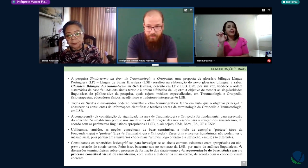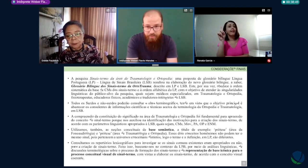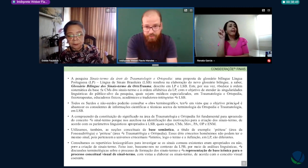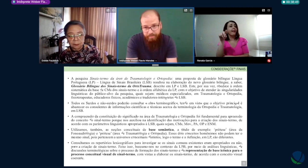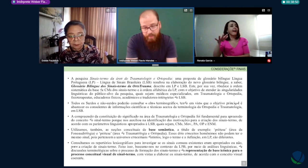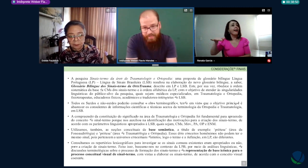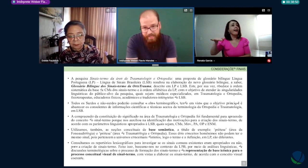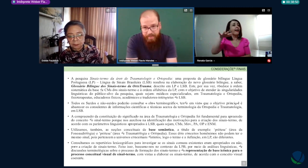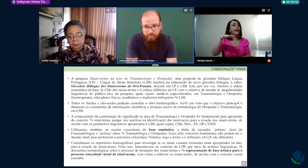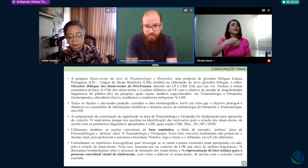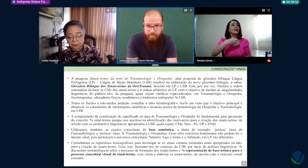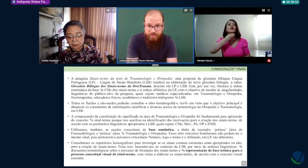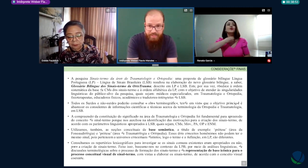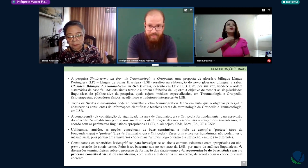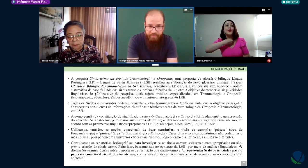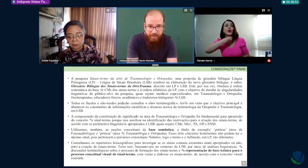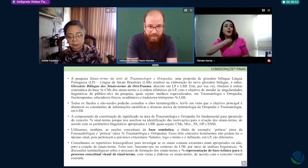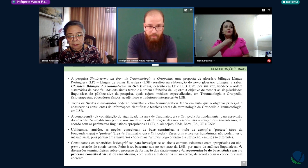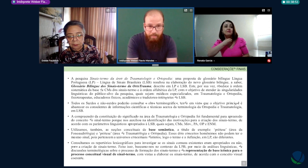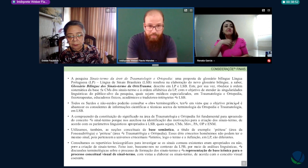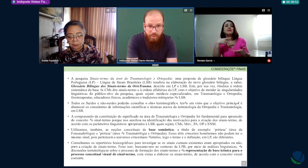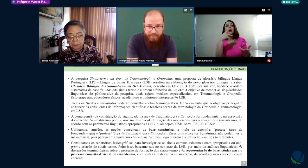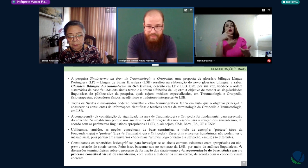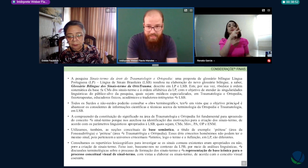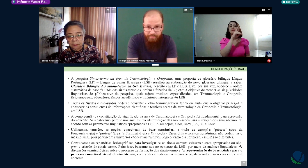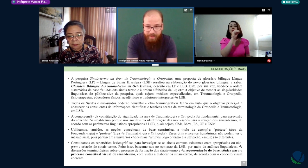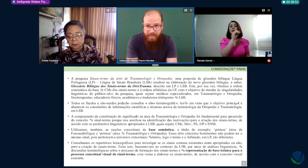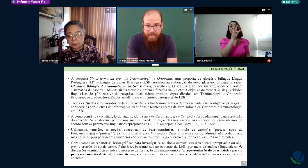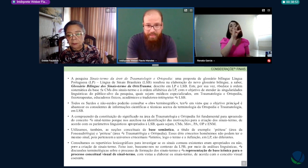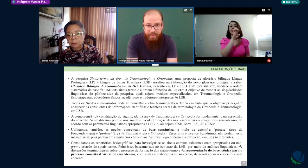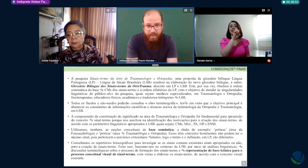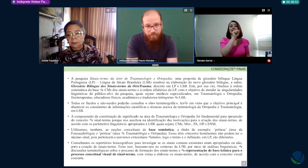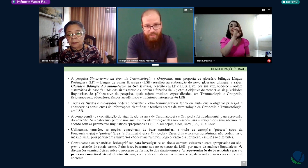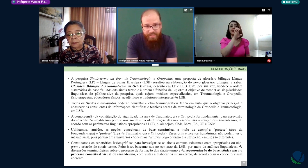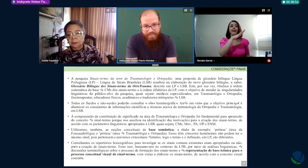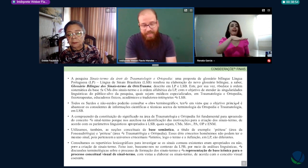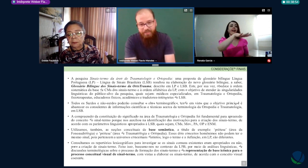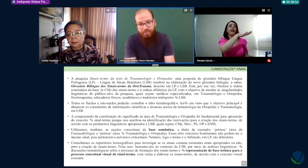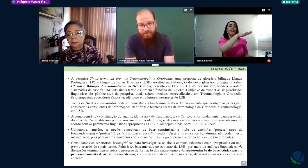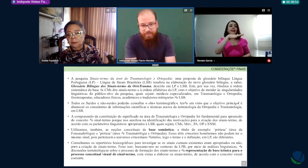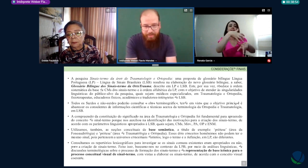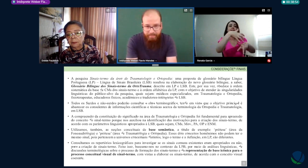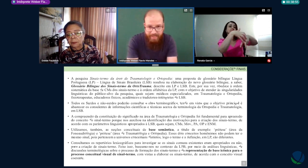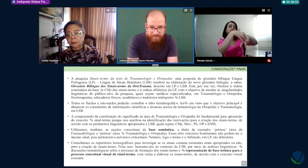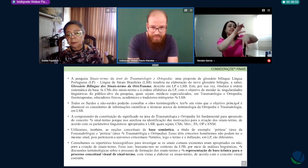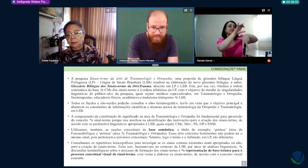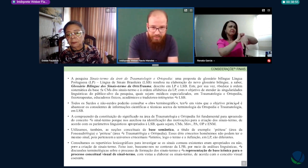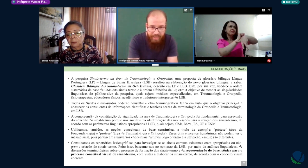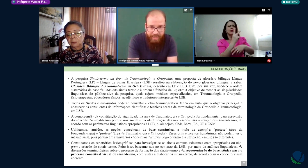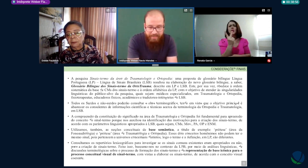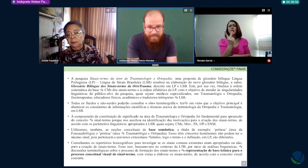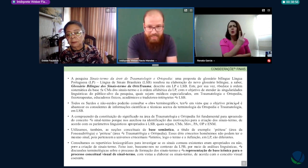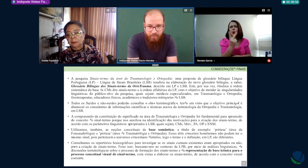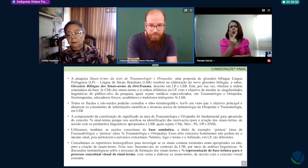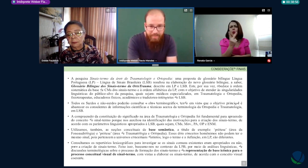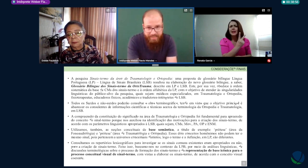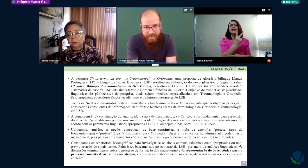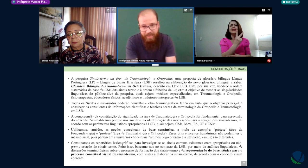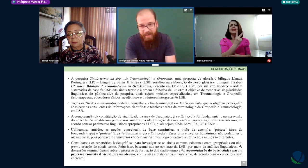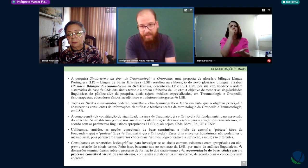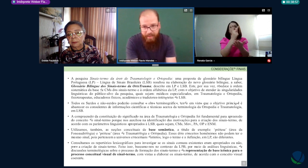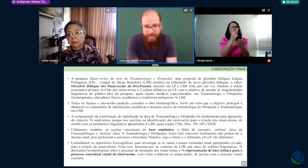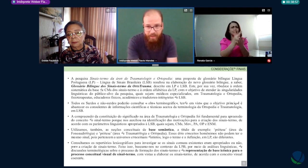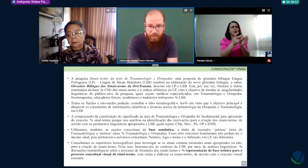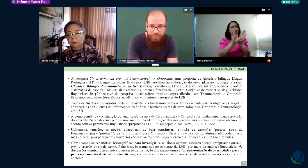a título de, por exemplo, posso exemplificar como prótese, que é utilizado, mesmo sendo da área da saúde,